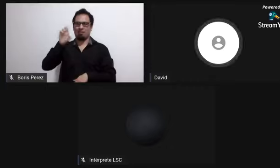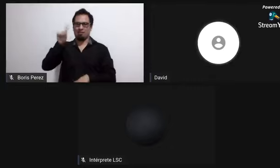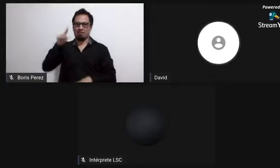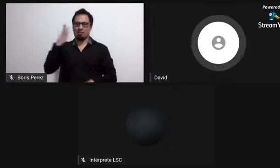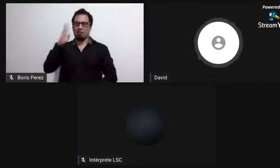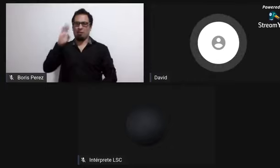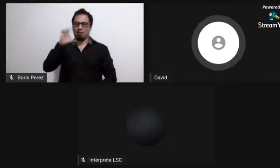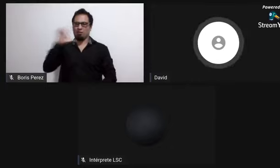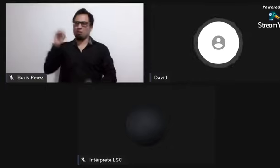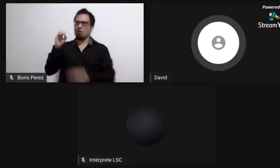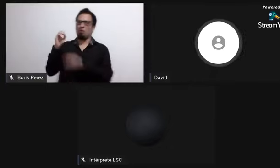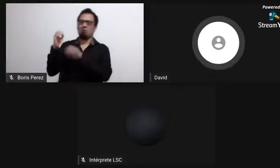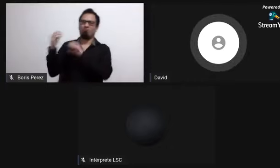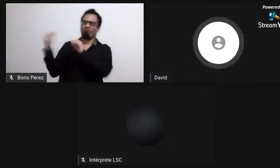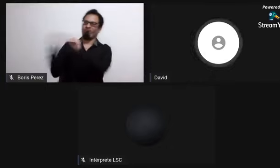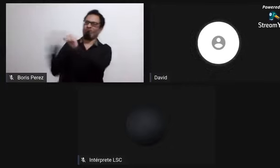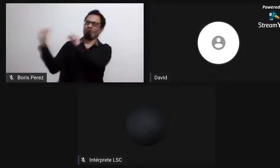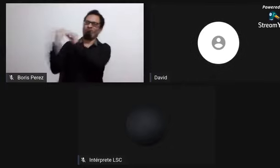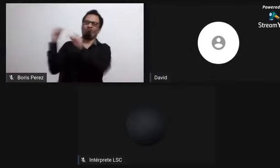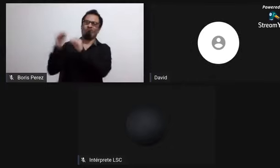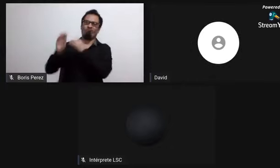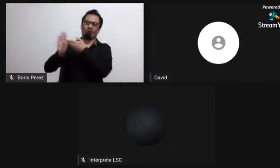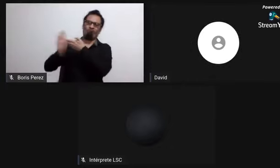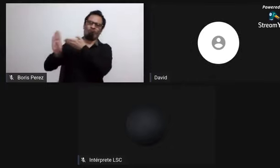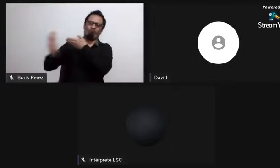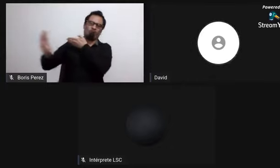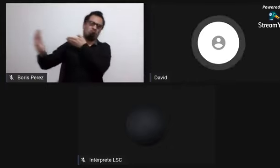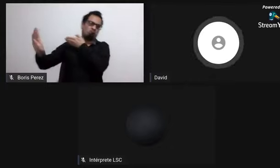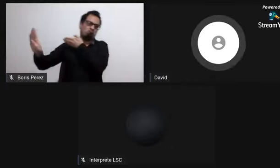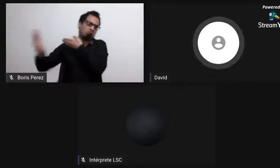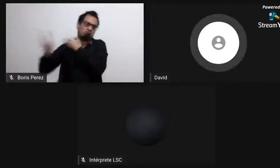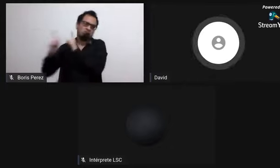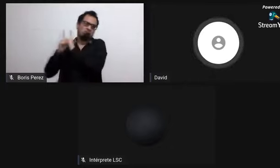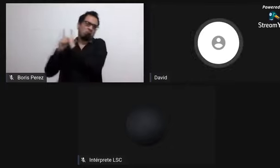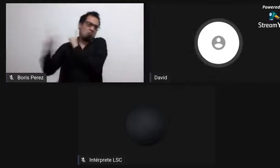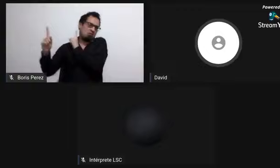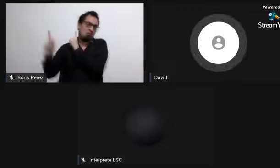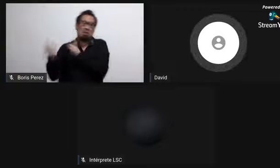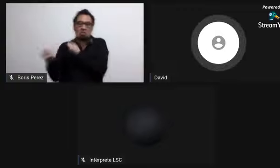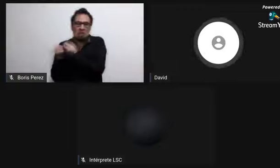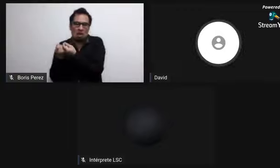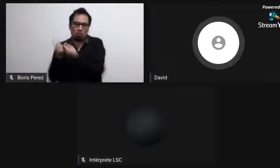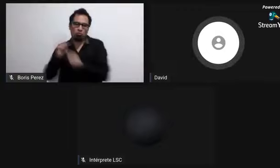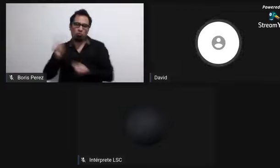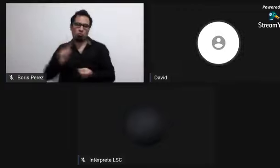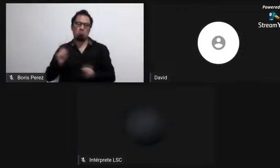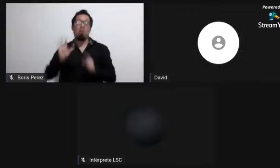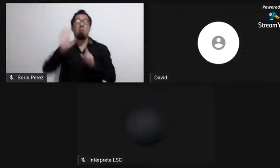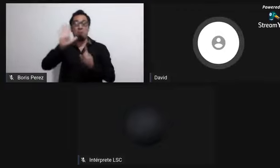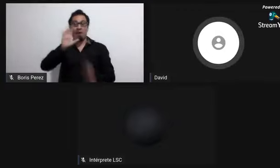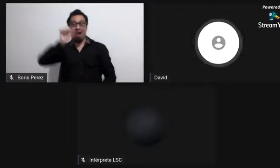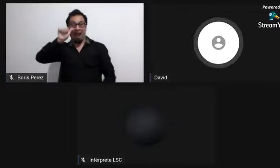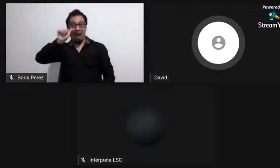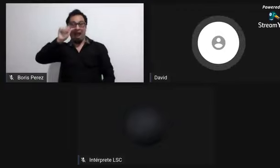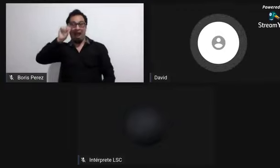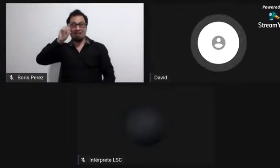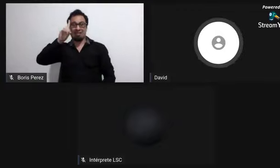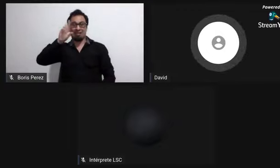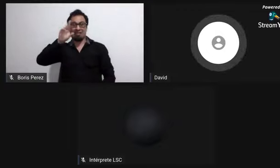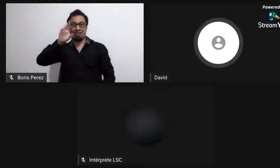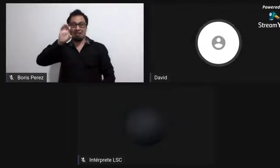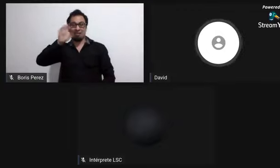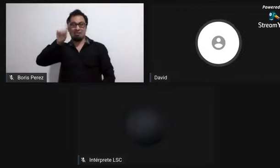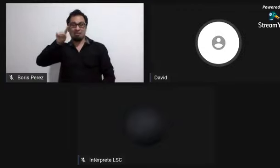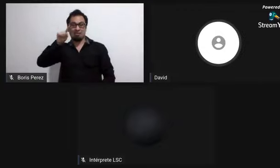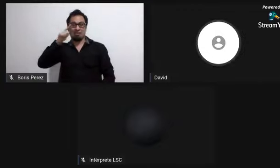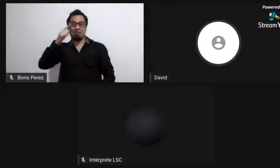seguramente pudieron encontrarse, pero pues sí existe mucha, en la historia hay